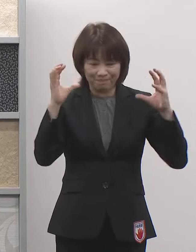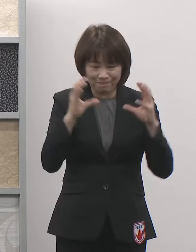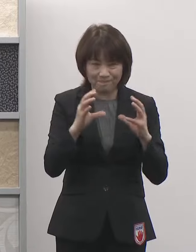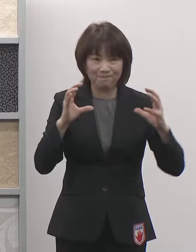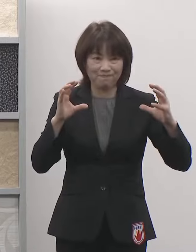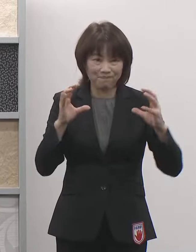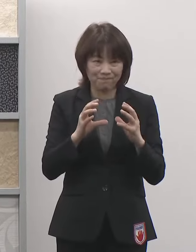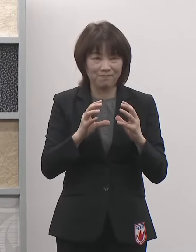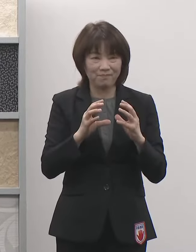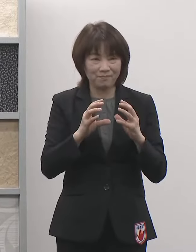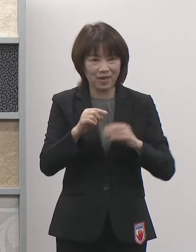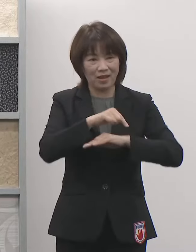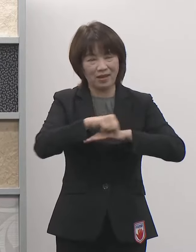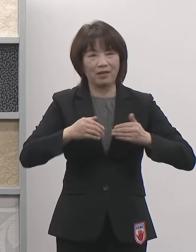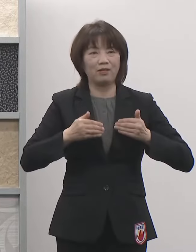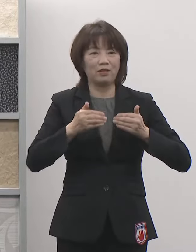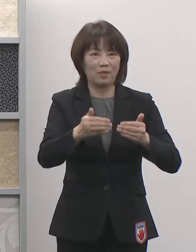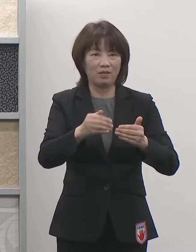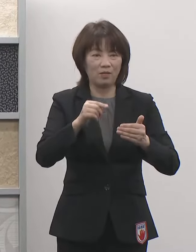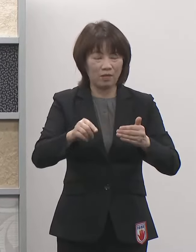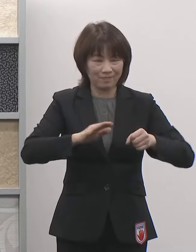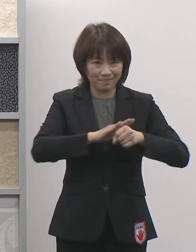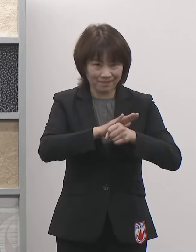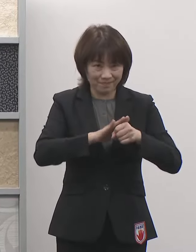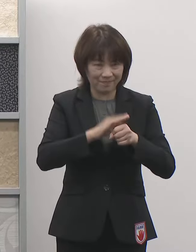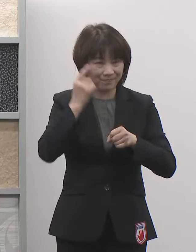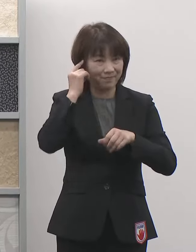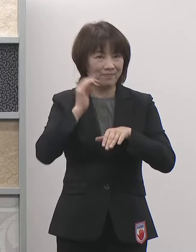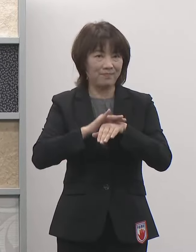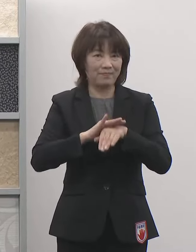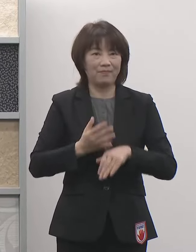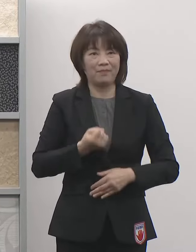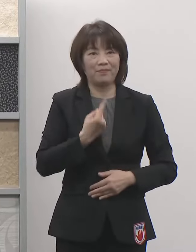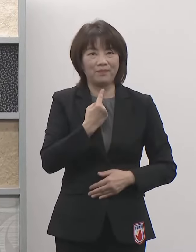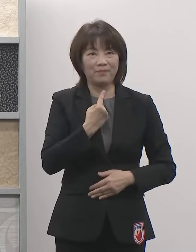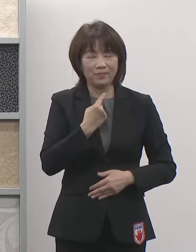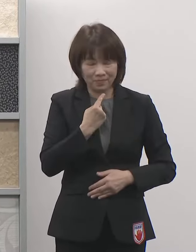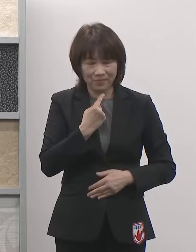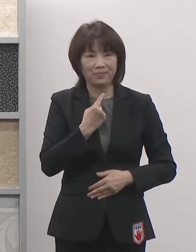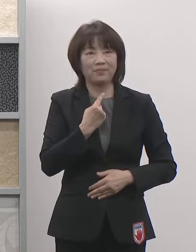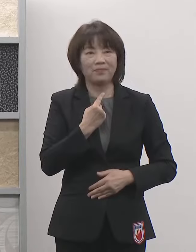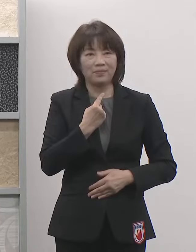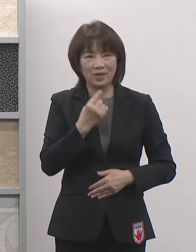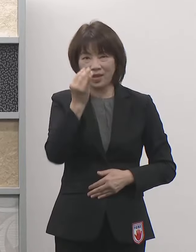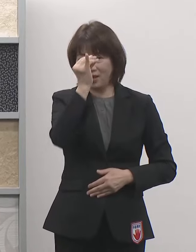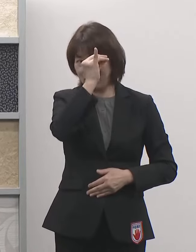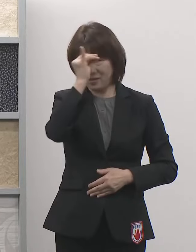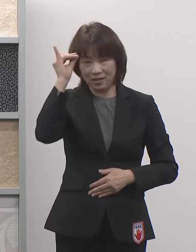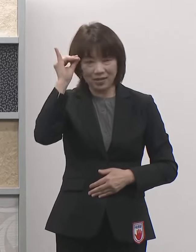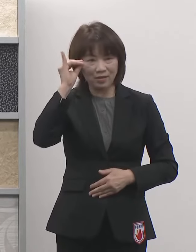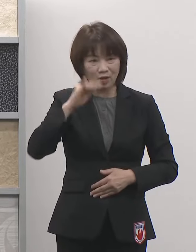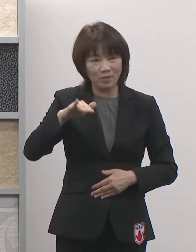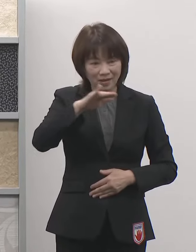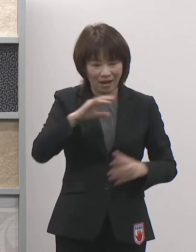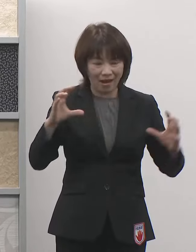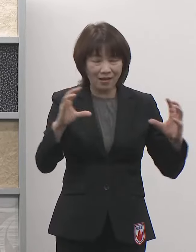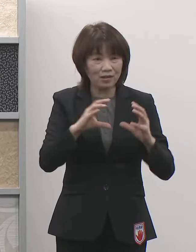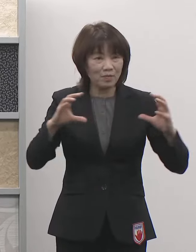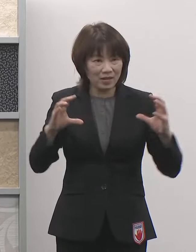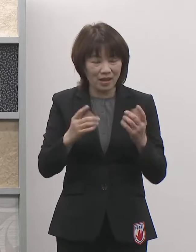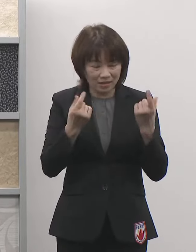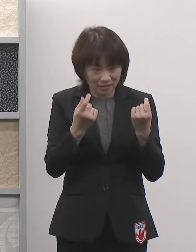に、大変重視をして、行っていきたい。またその集合地の活用にあたっては、正義なき議論という